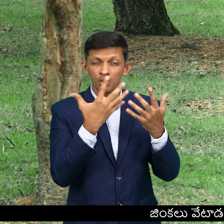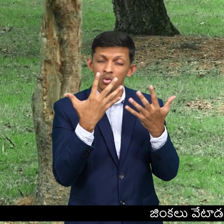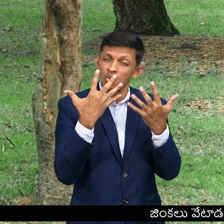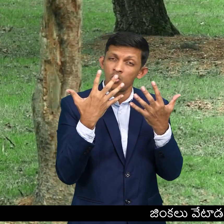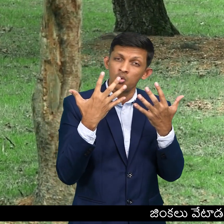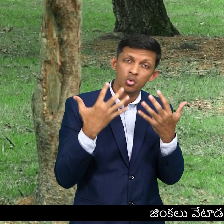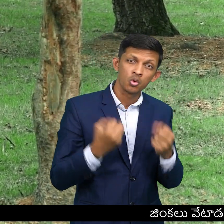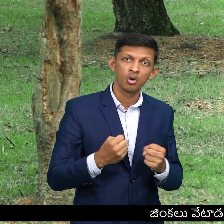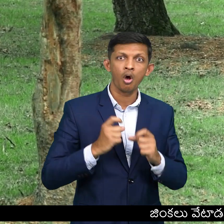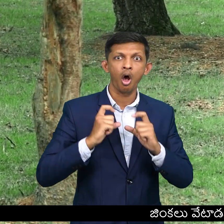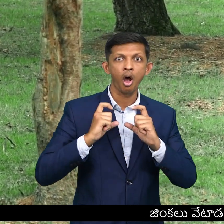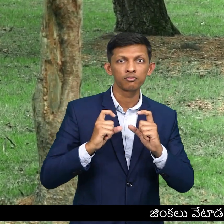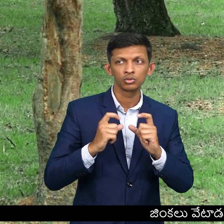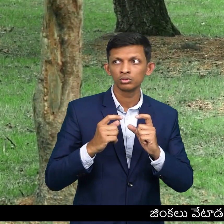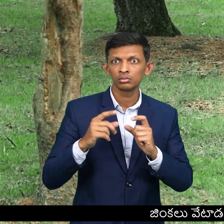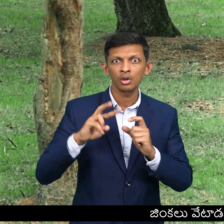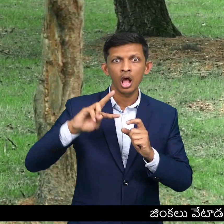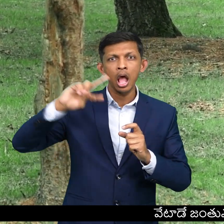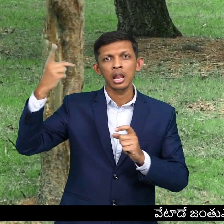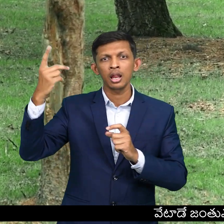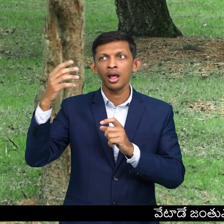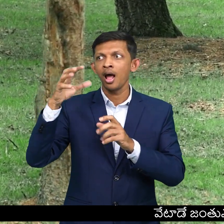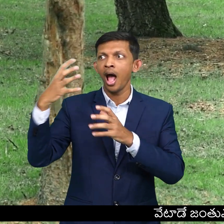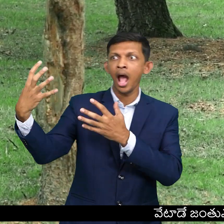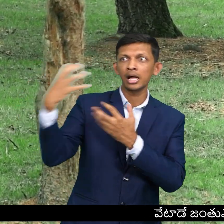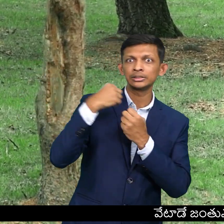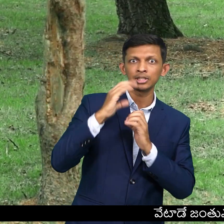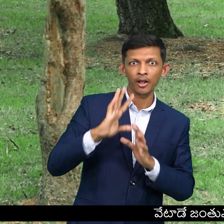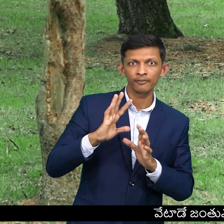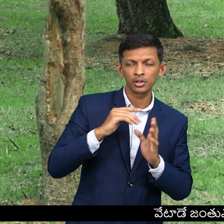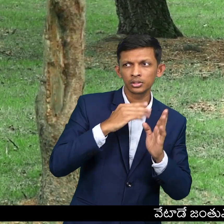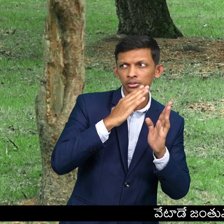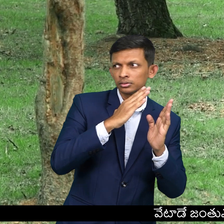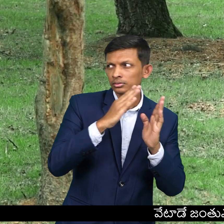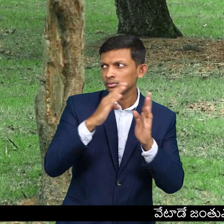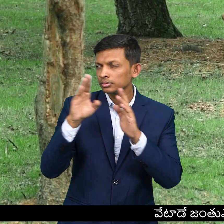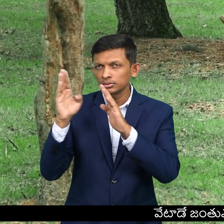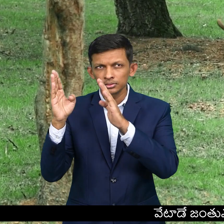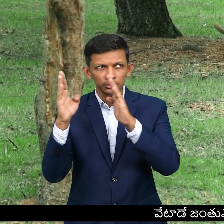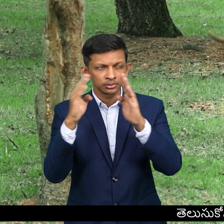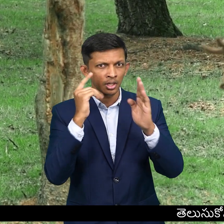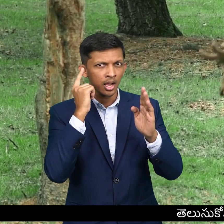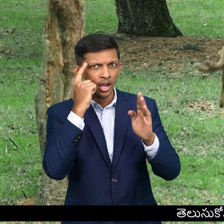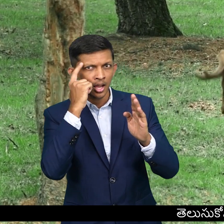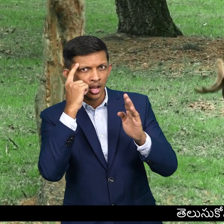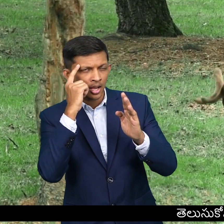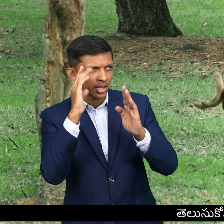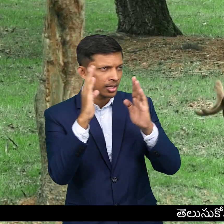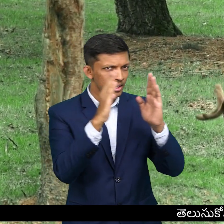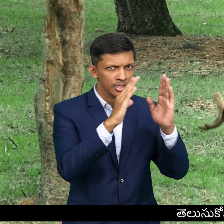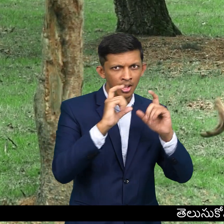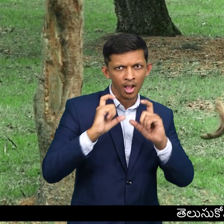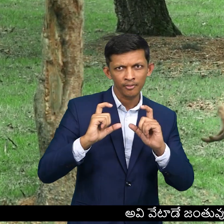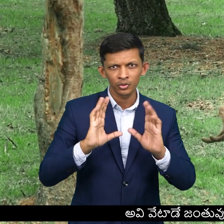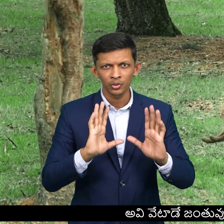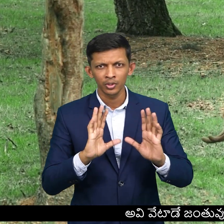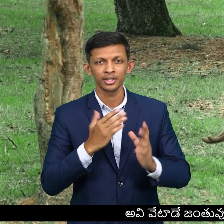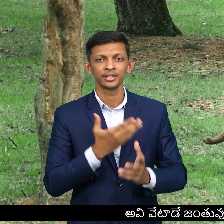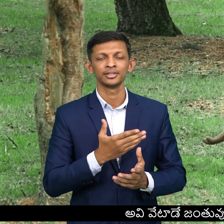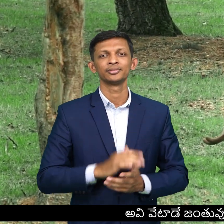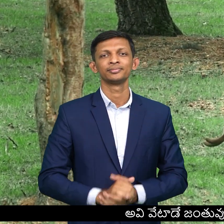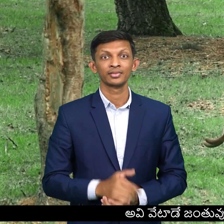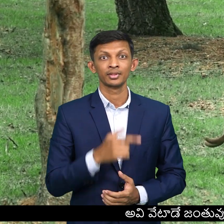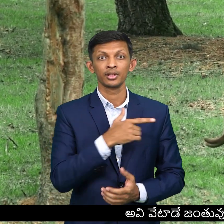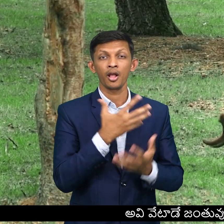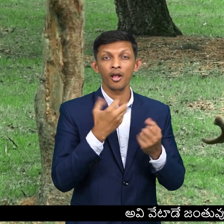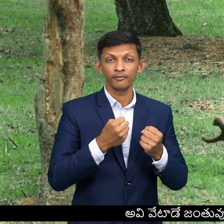జింకలు వేటాడబడకుండా ఉండటానికి వేటాడే జంతువుల భక్షకం గురించి తెలుసుకోవాల్సి ఉంటుంది. అవి